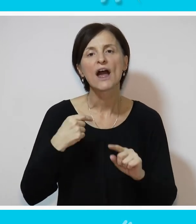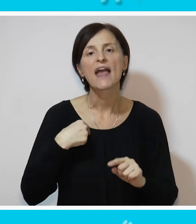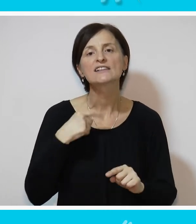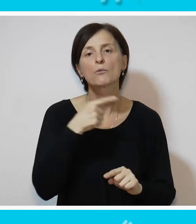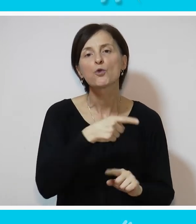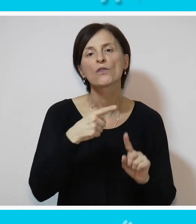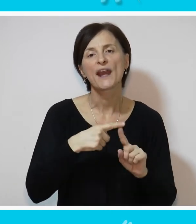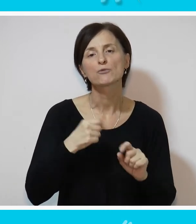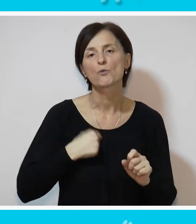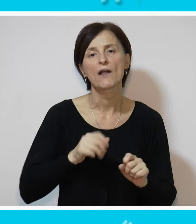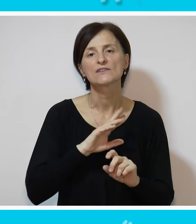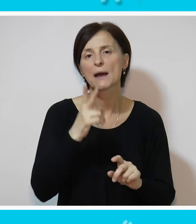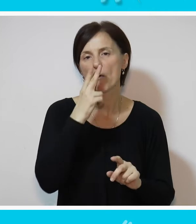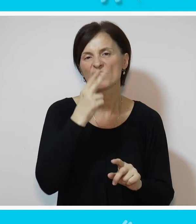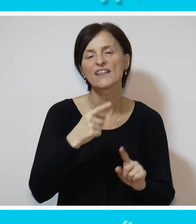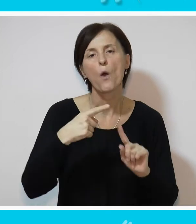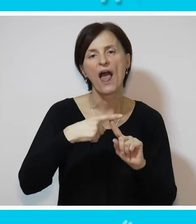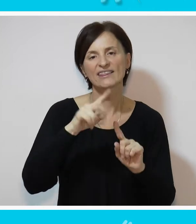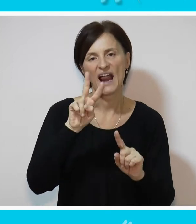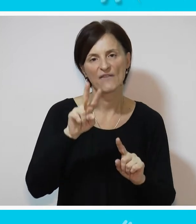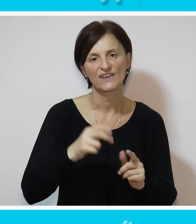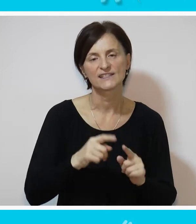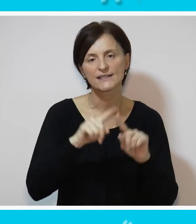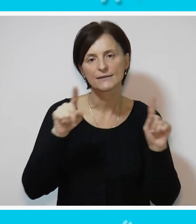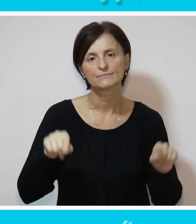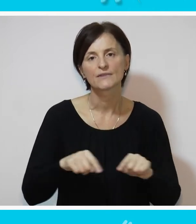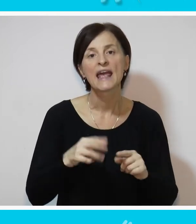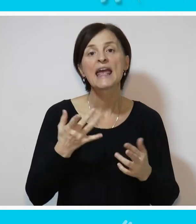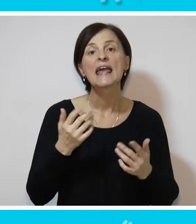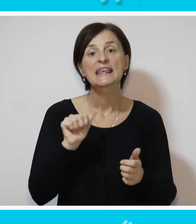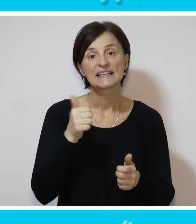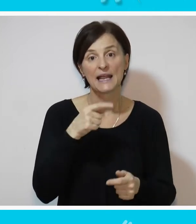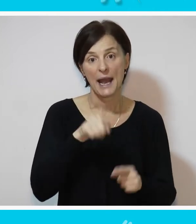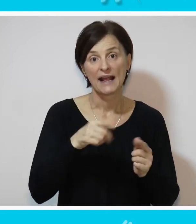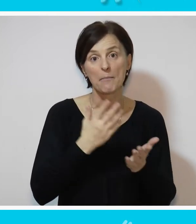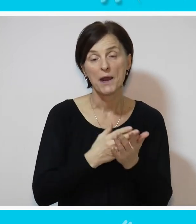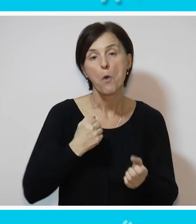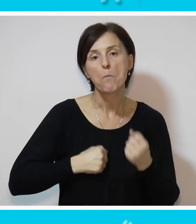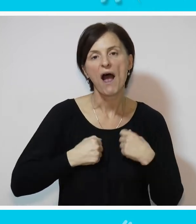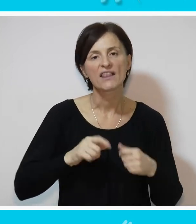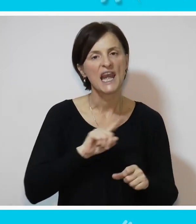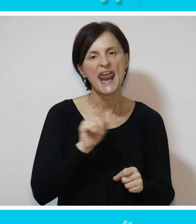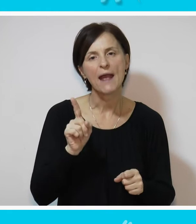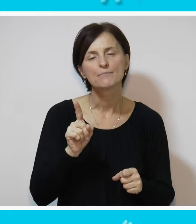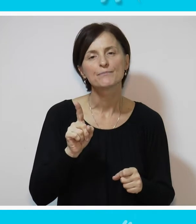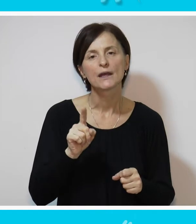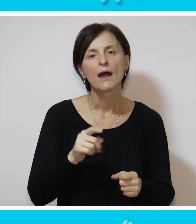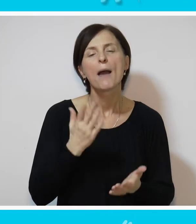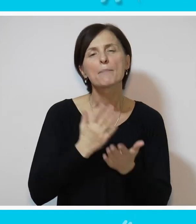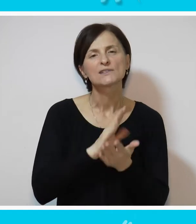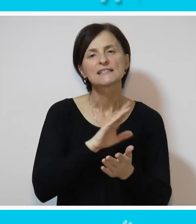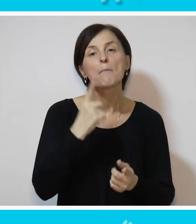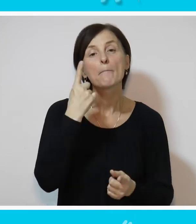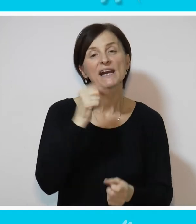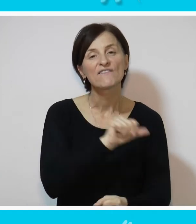ja sam samo Trepču banju vidio na televiziji. Jeste li bili u bilo kojoj banji nekad? Ne. Bio sam